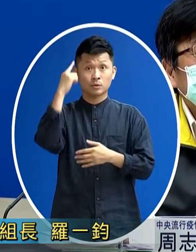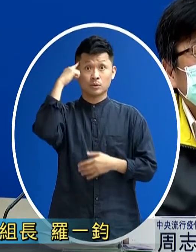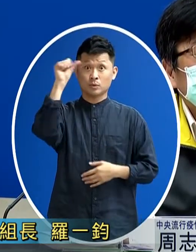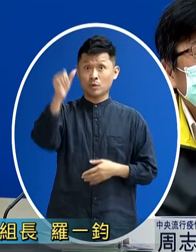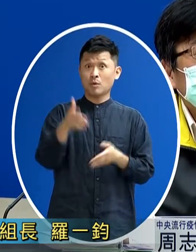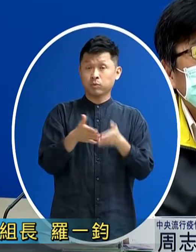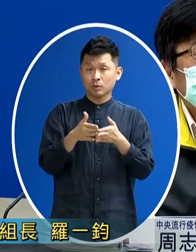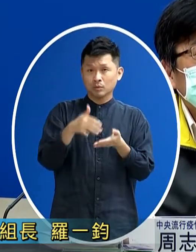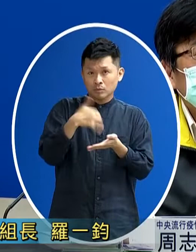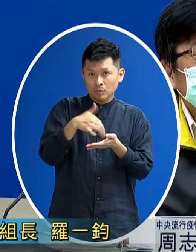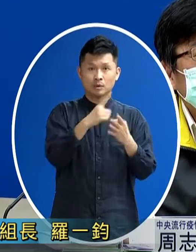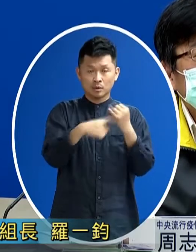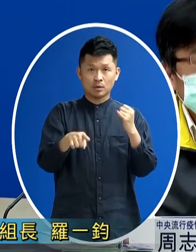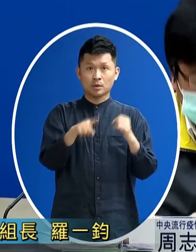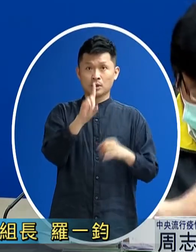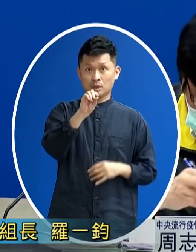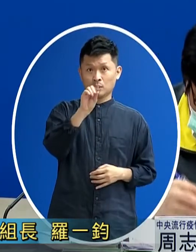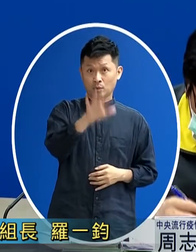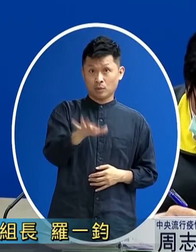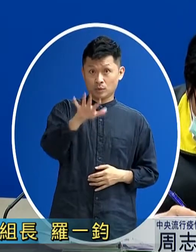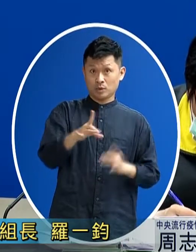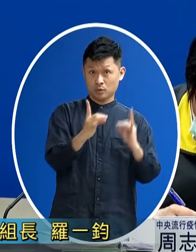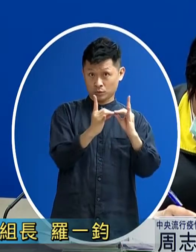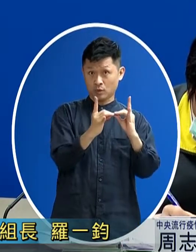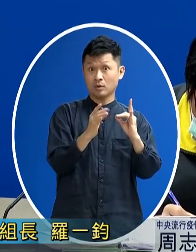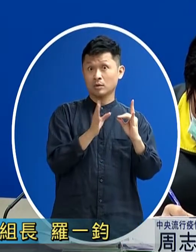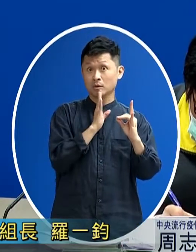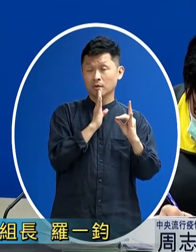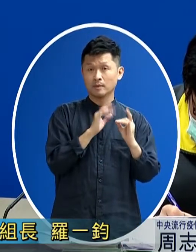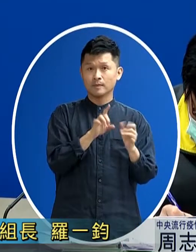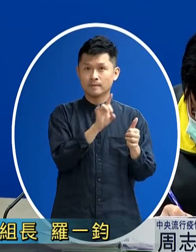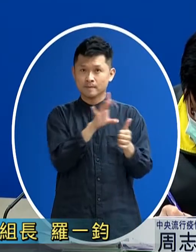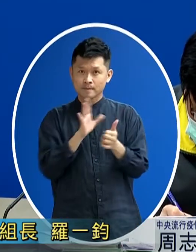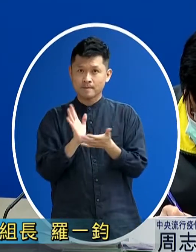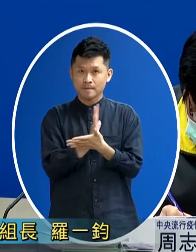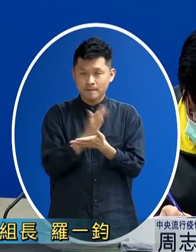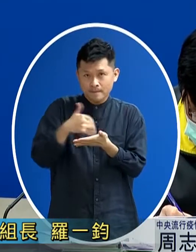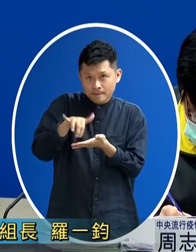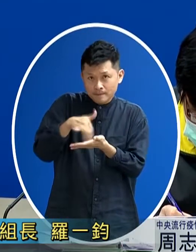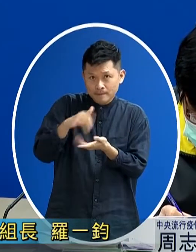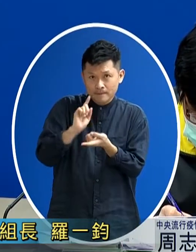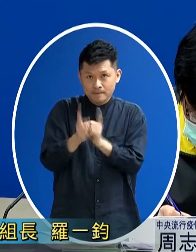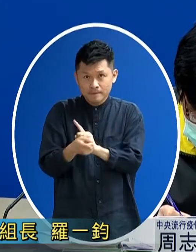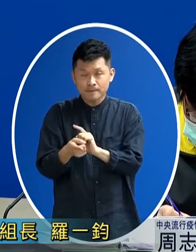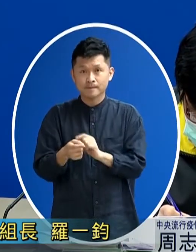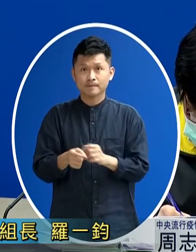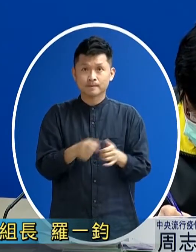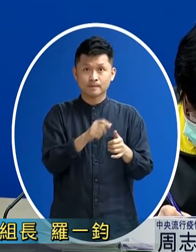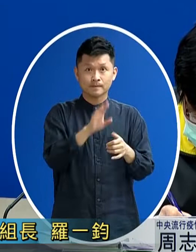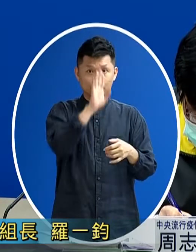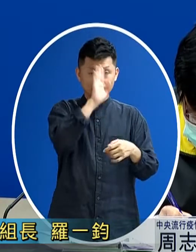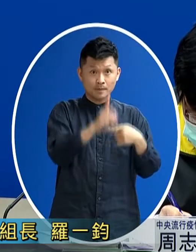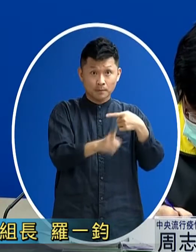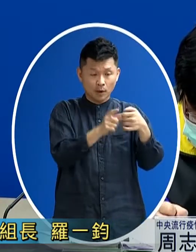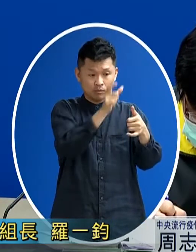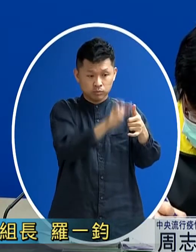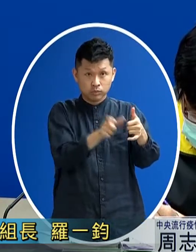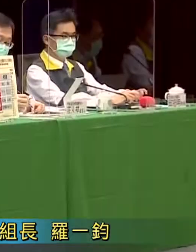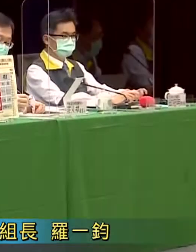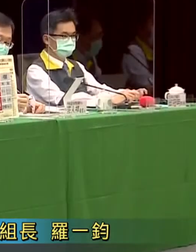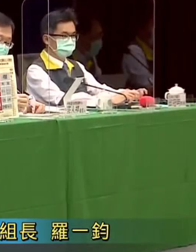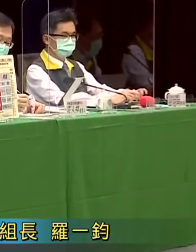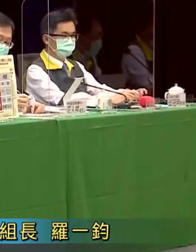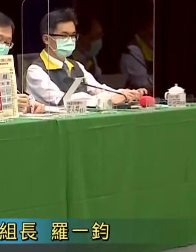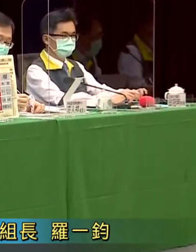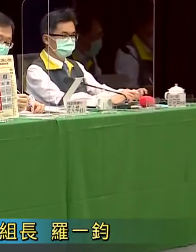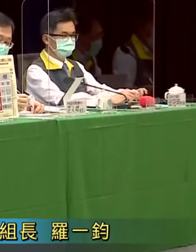要15000床。以这样来评估的话，那目前逐步先针对这个个案数比较多的北部这边，